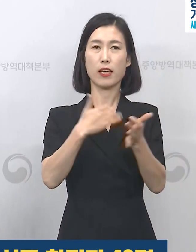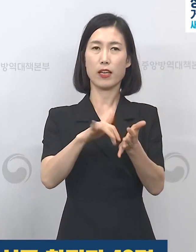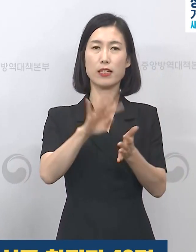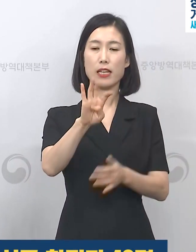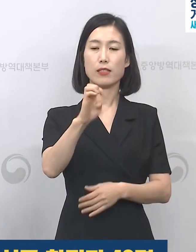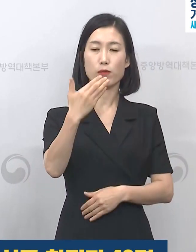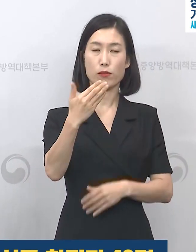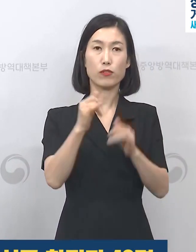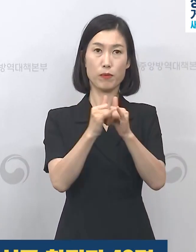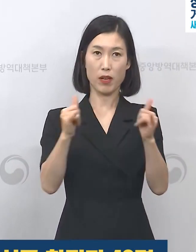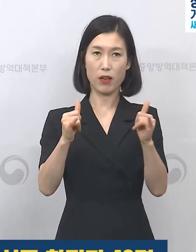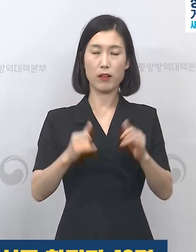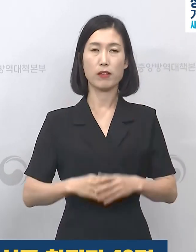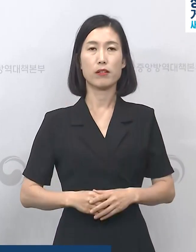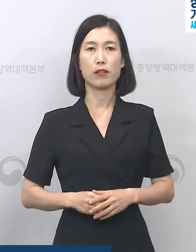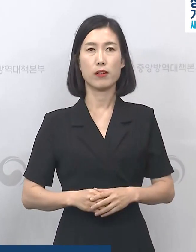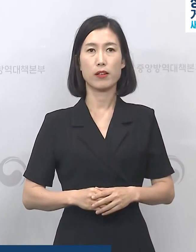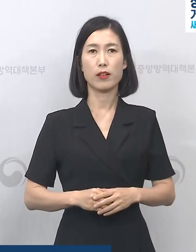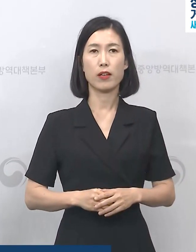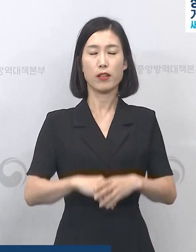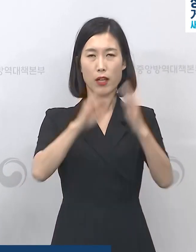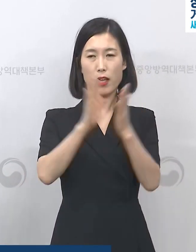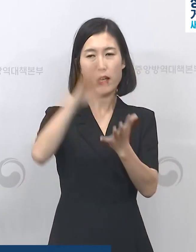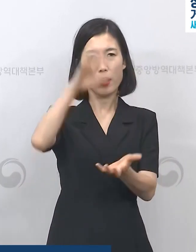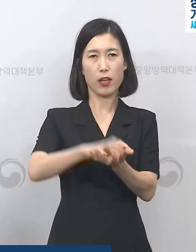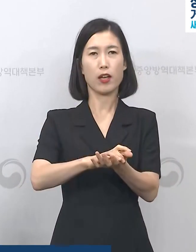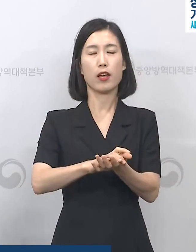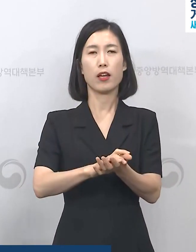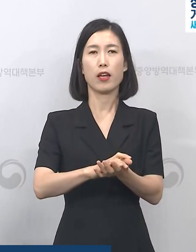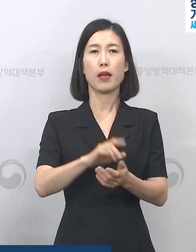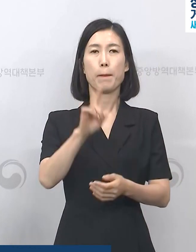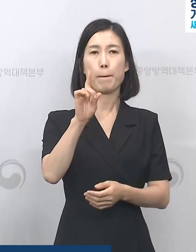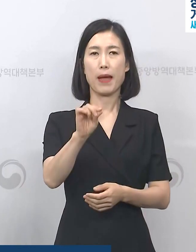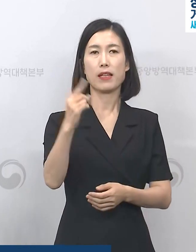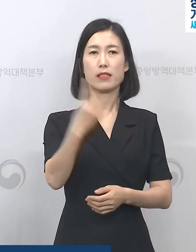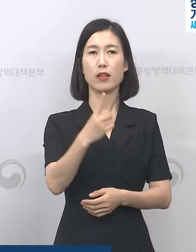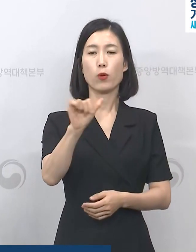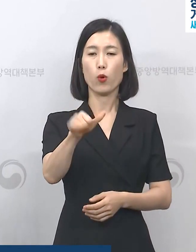확진자는 49명이 발생하여 총 누적 확진자 수는